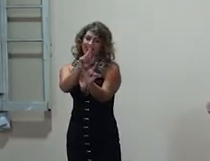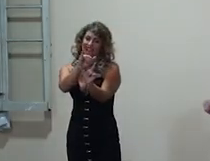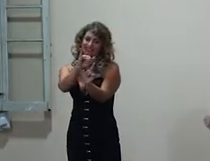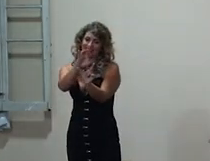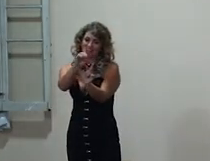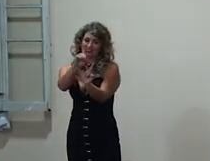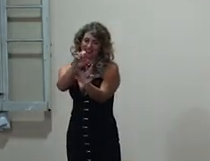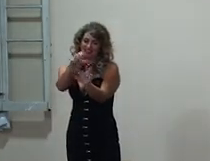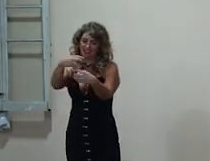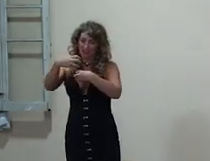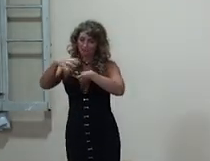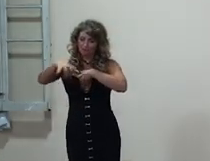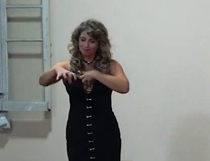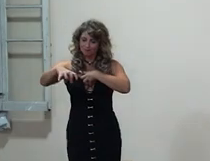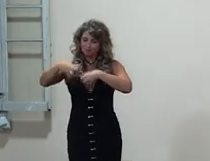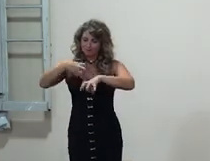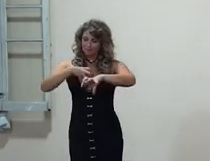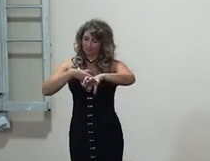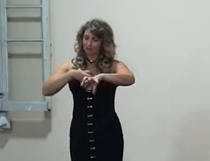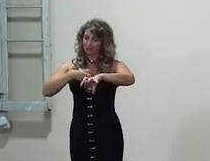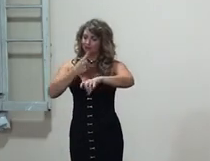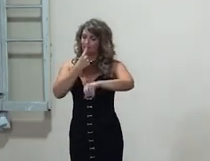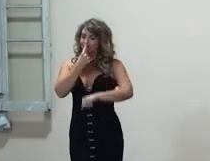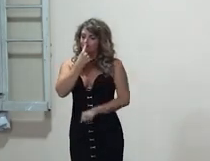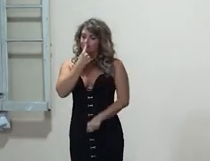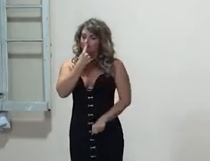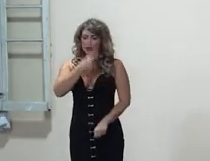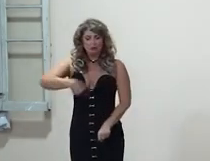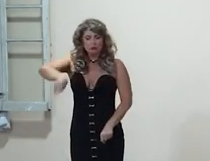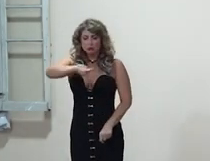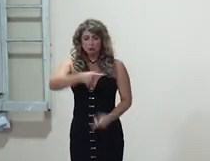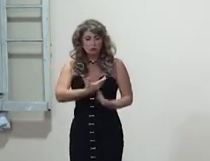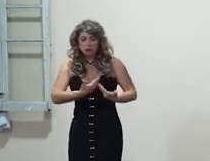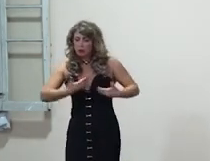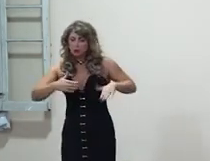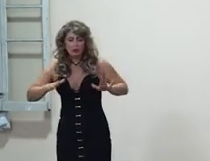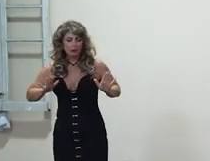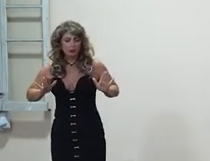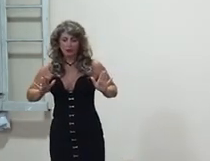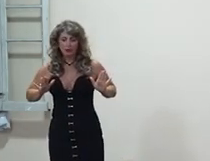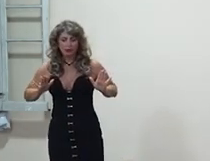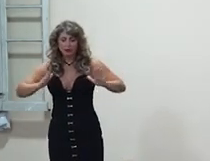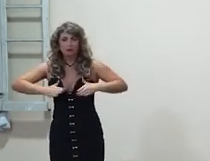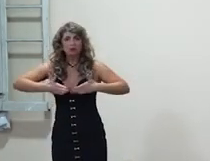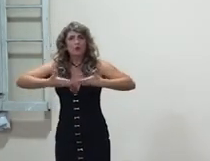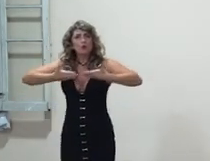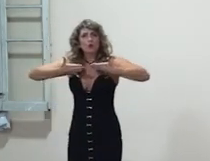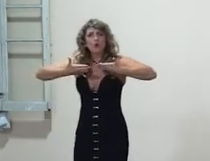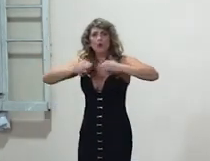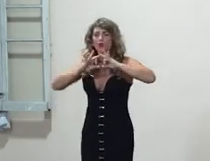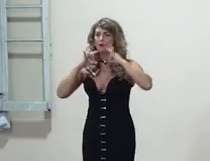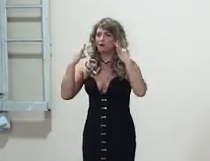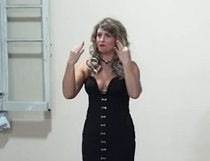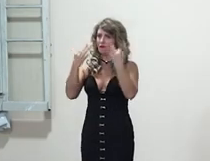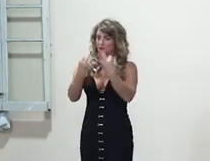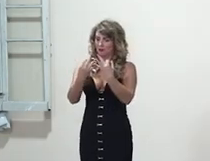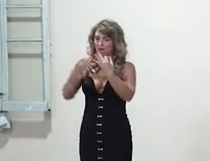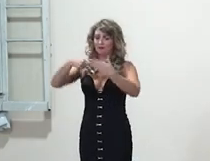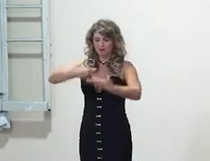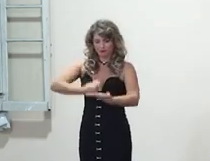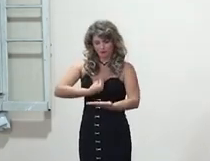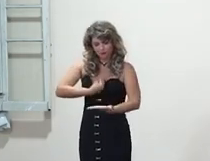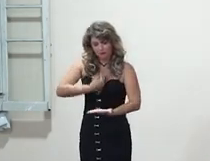de pertencimento a essa terra, sem ser daqui. Né? Embora me orgulhe muito da minha família ter raízes